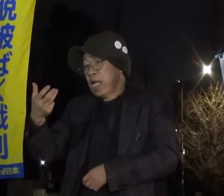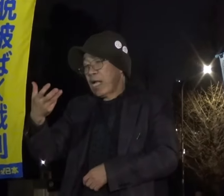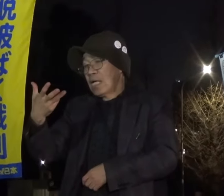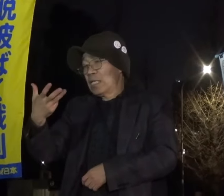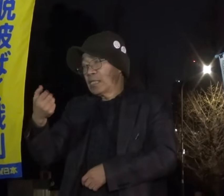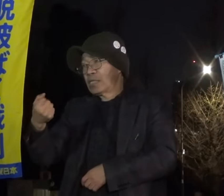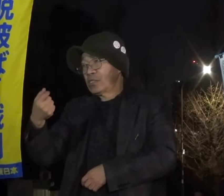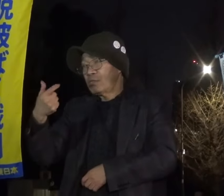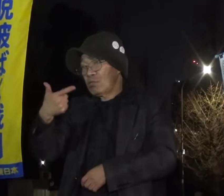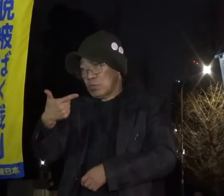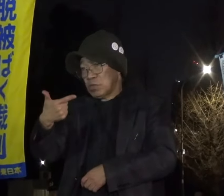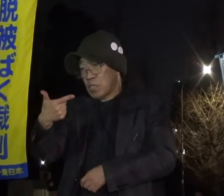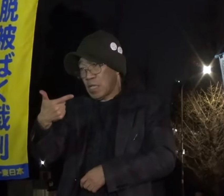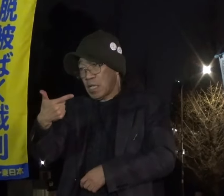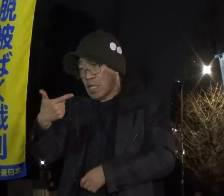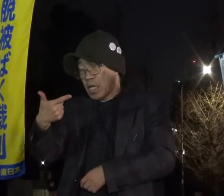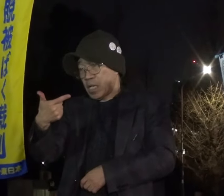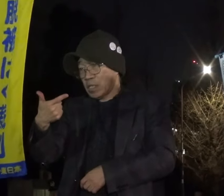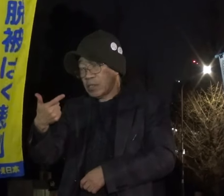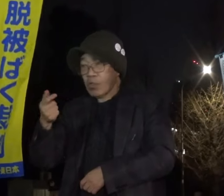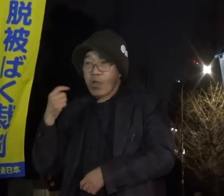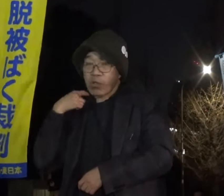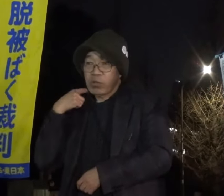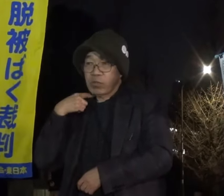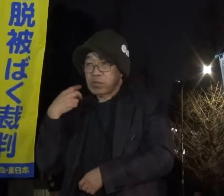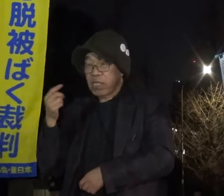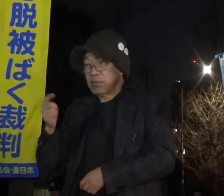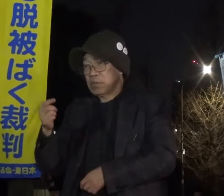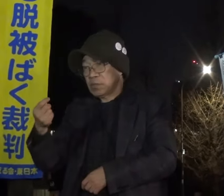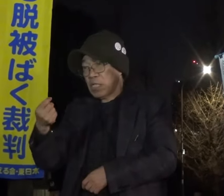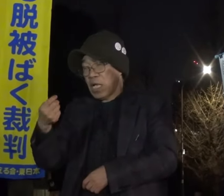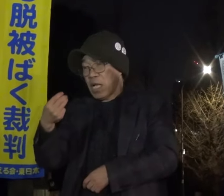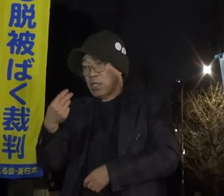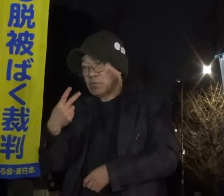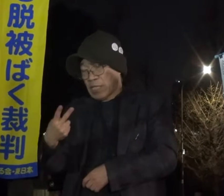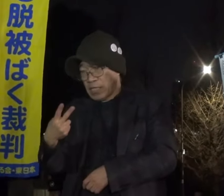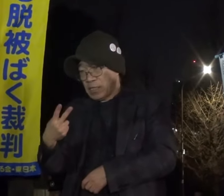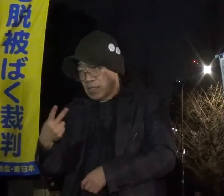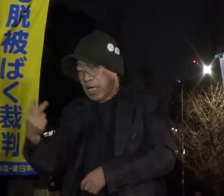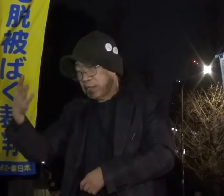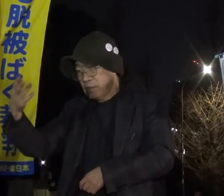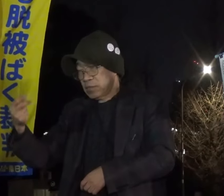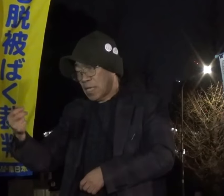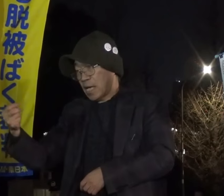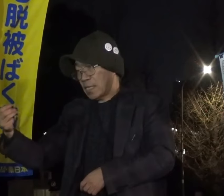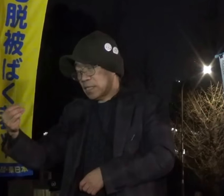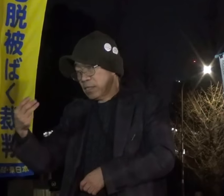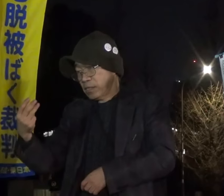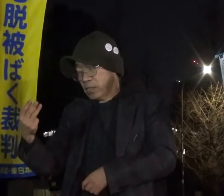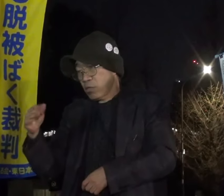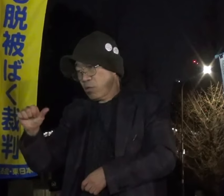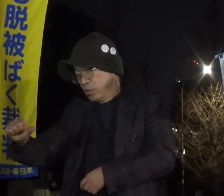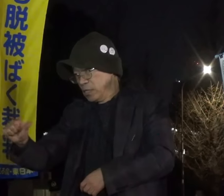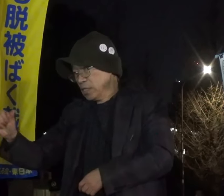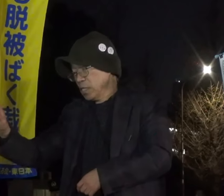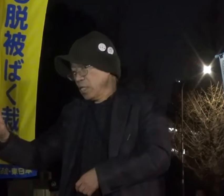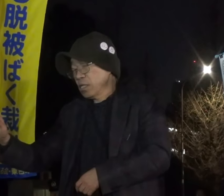1986年2人でありました。87年4人、88年5